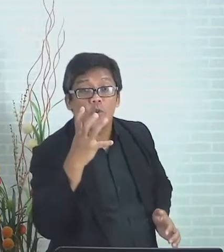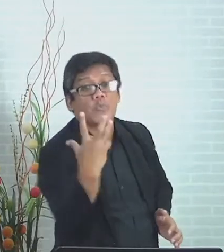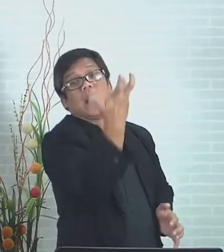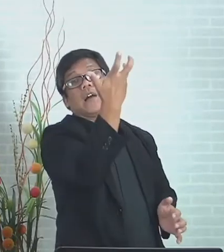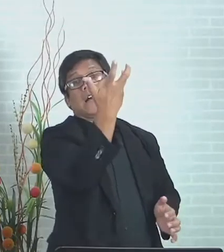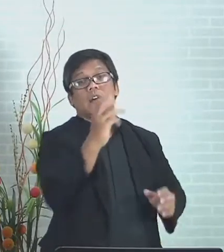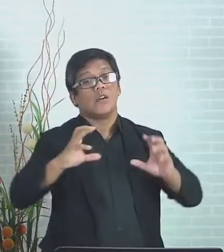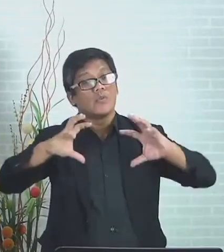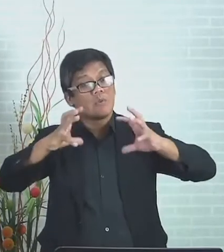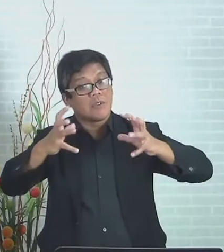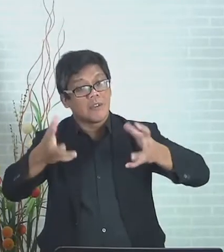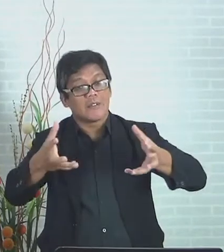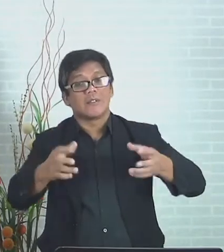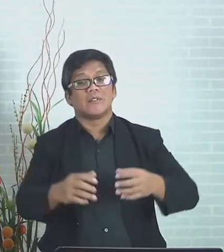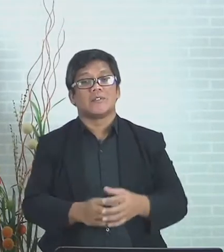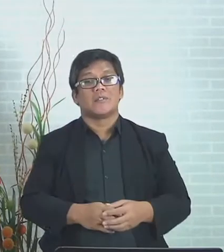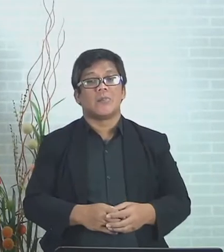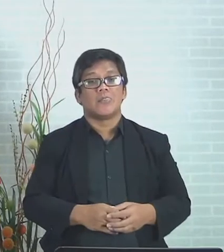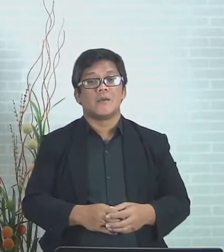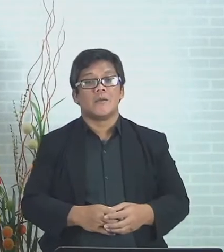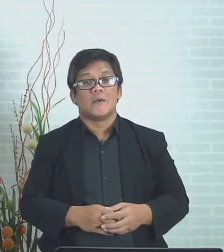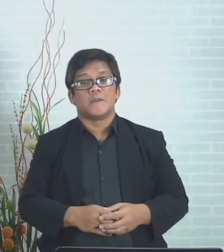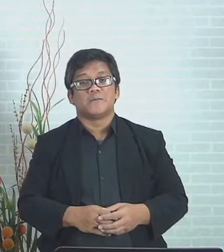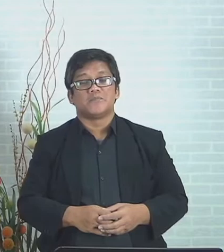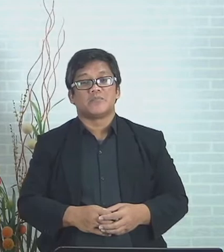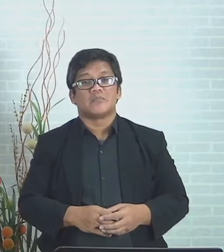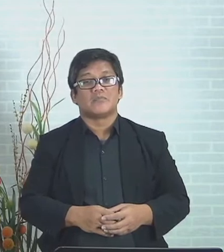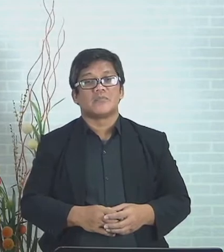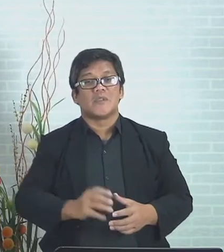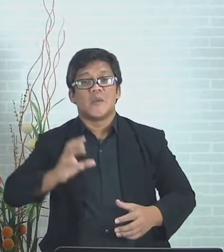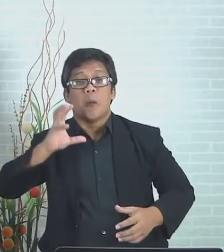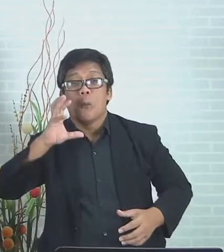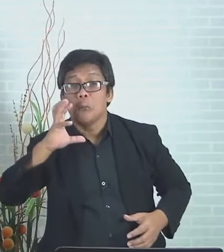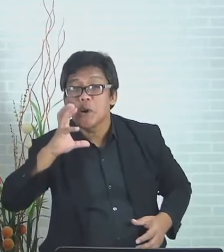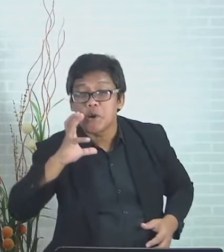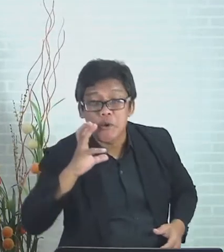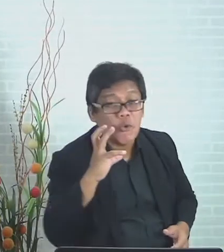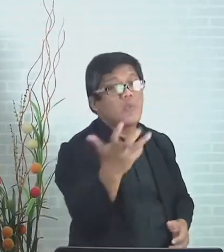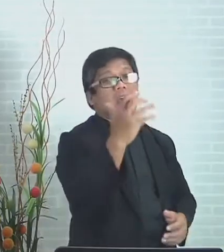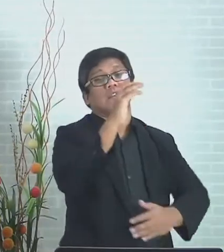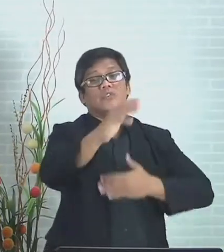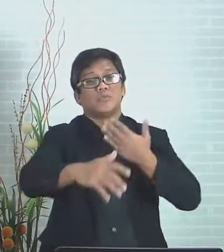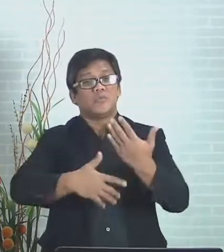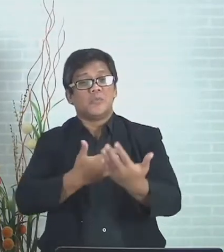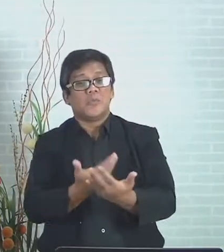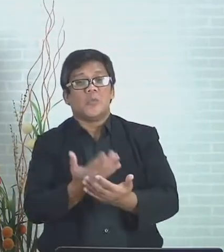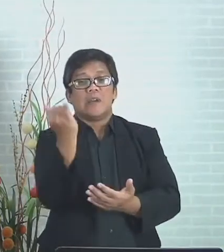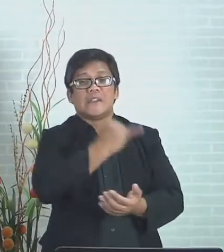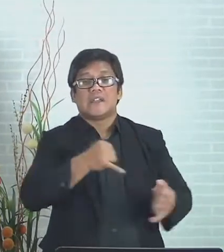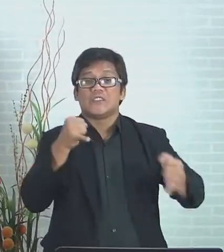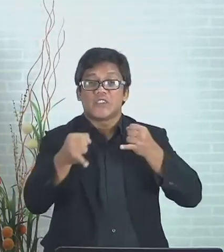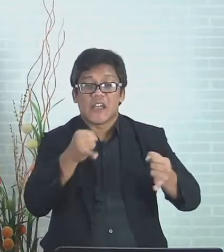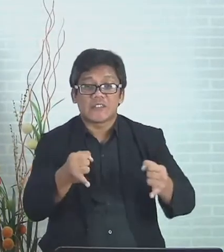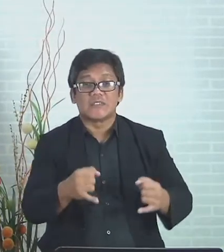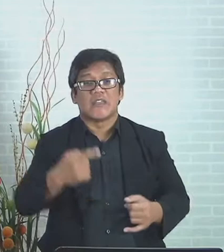ini dia bisa menggoncangkan segala apa yang dianggap tidak tergoncangkan di dunia ini karena puasa nama